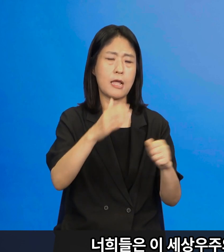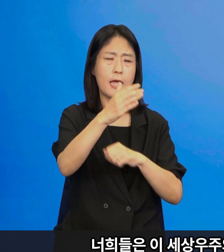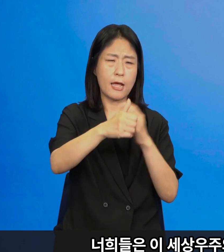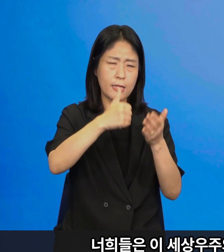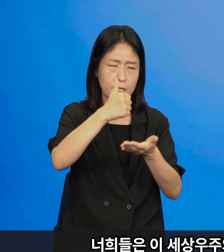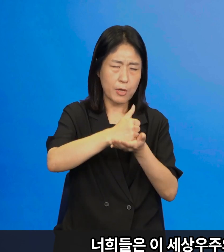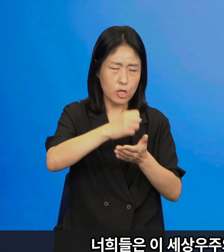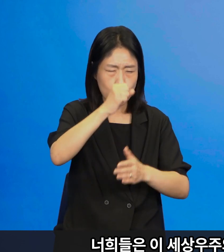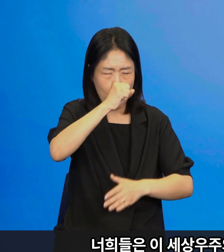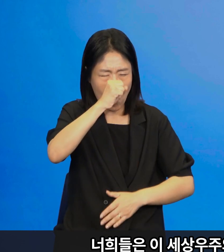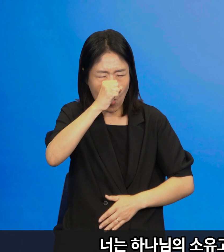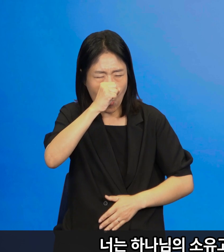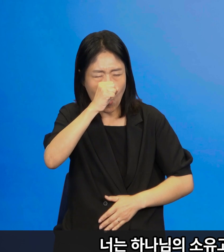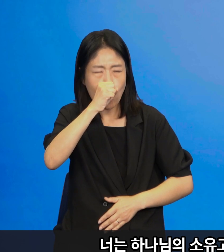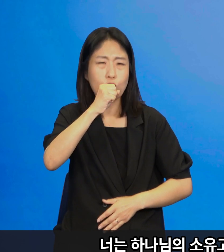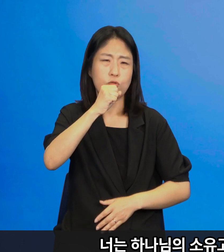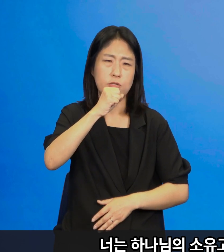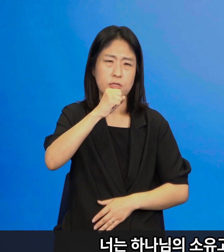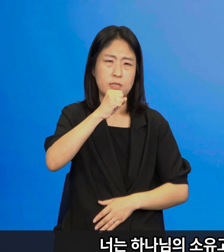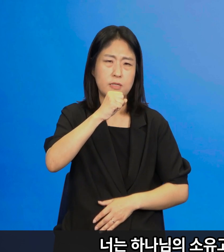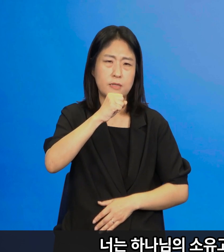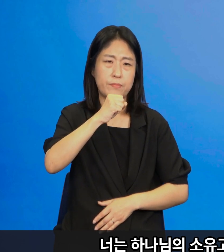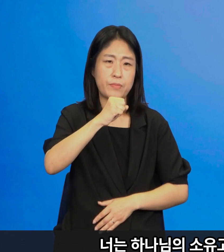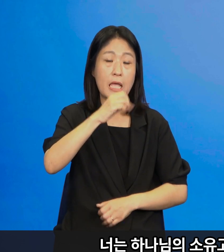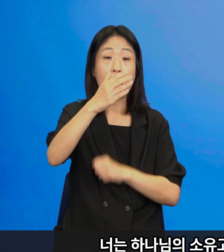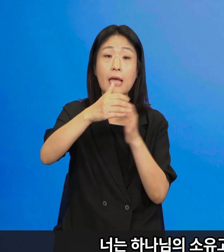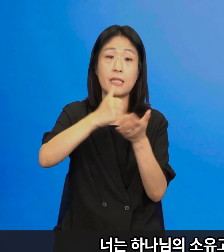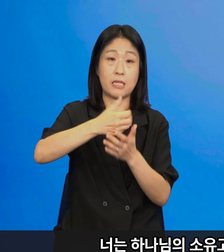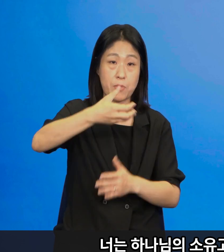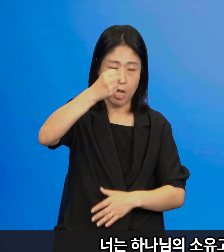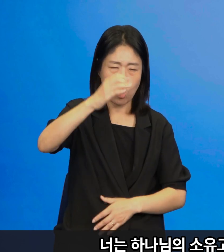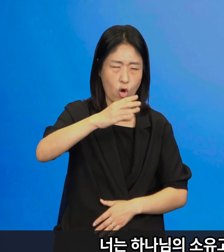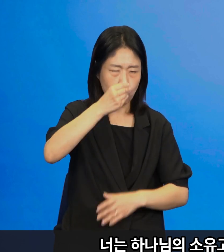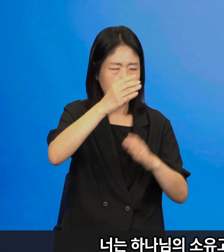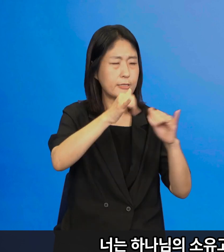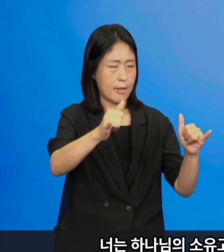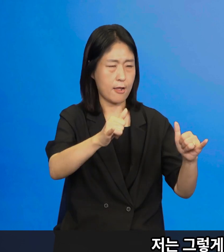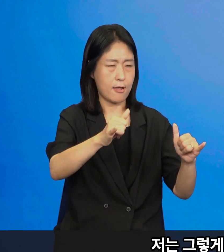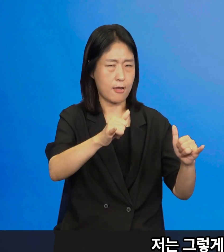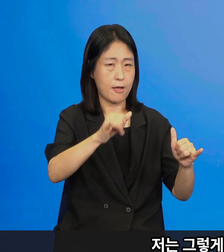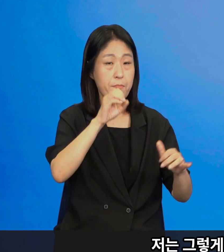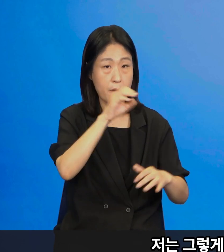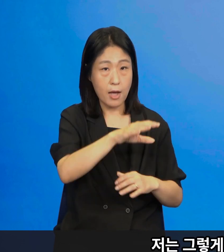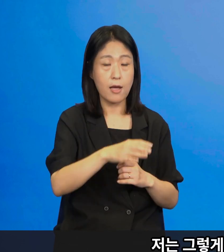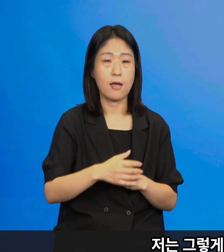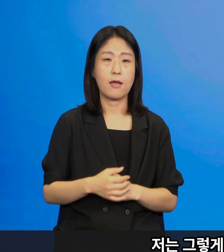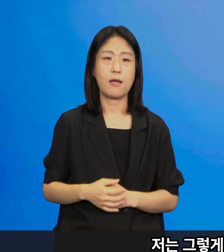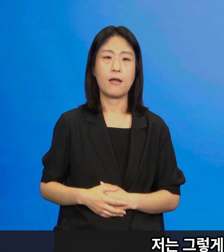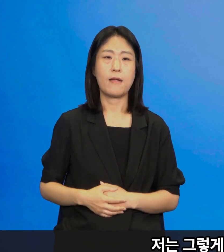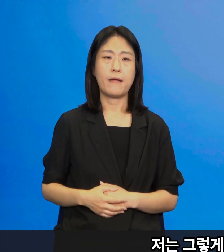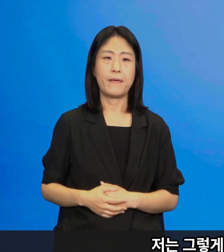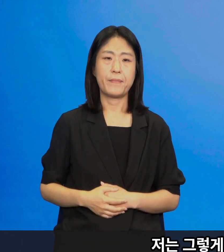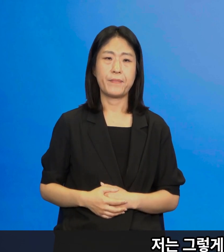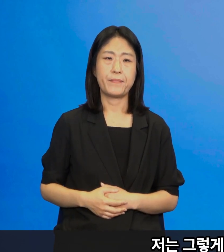걸작품이야. 너는 하나님의 소유고 너는 하나님의 사람이야. 저는 그렇게 이야기해